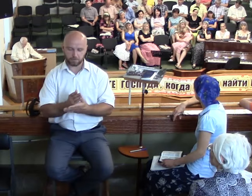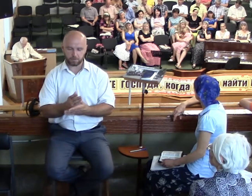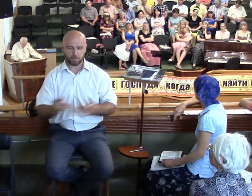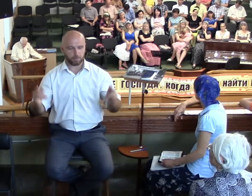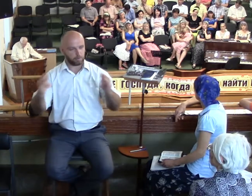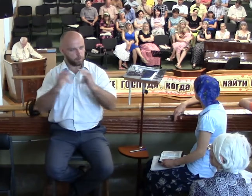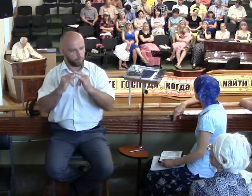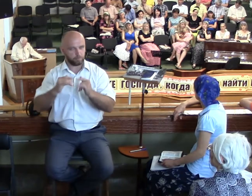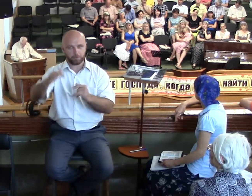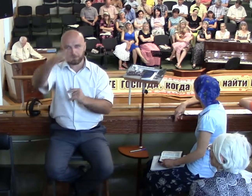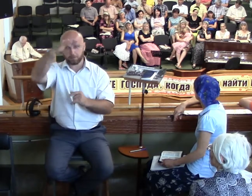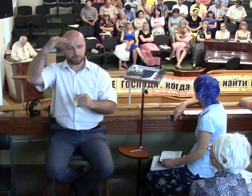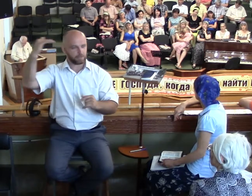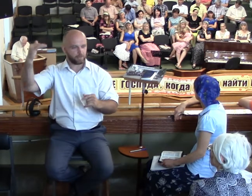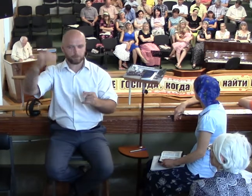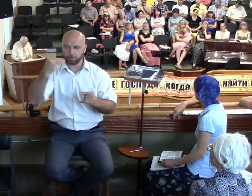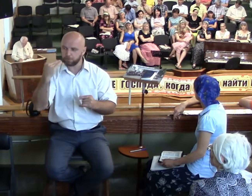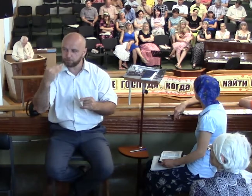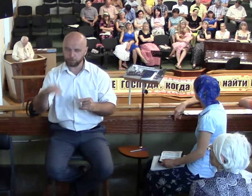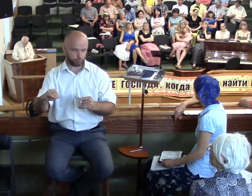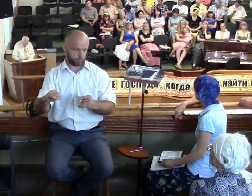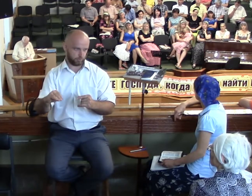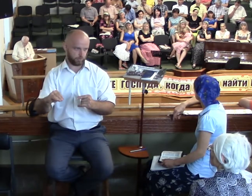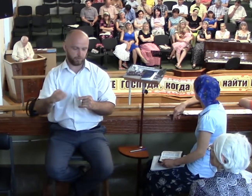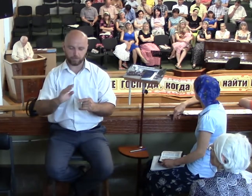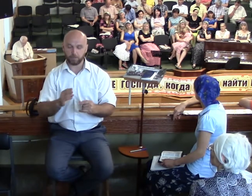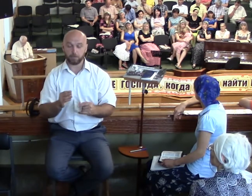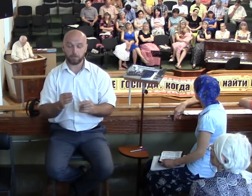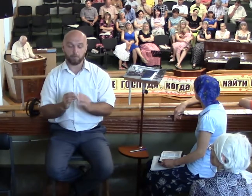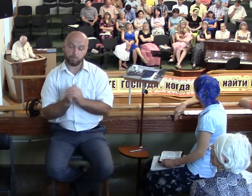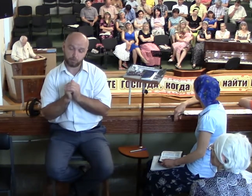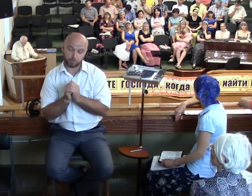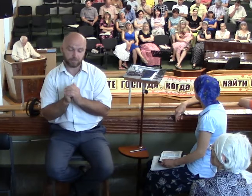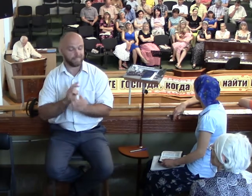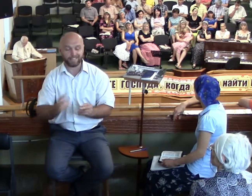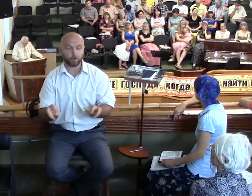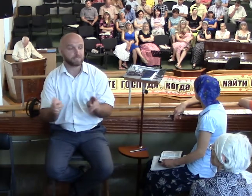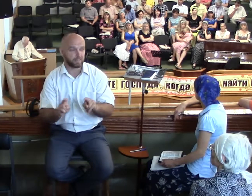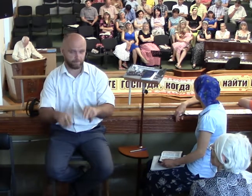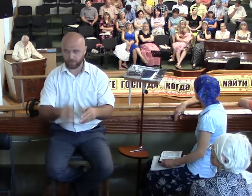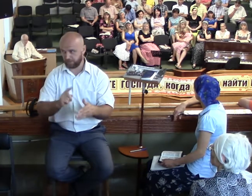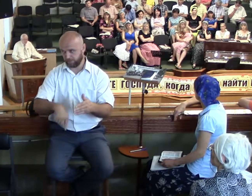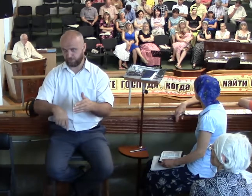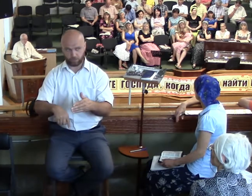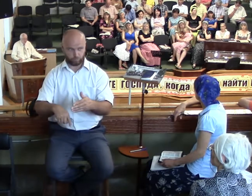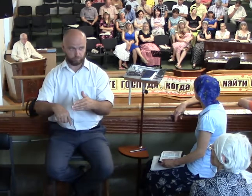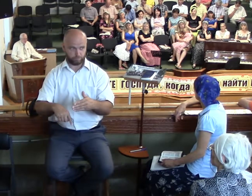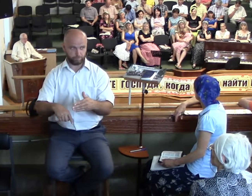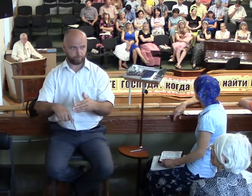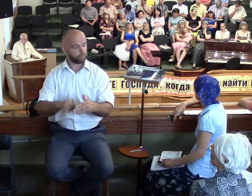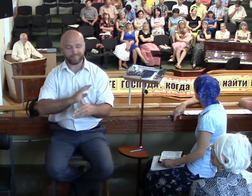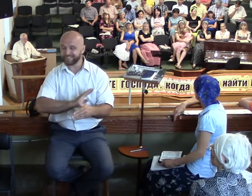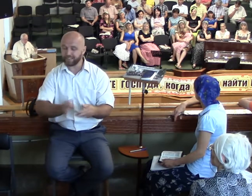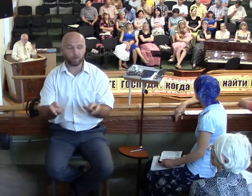и непроходящее. Итак, не оставляйте упование вашего, которому предстоит великое